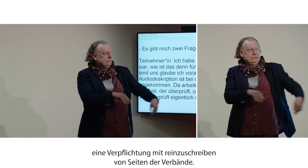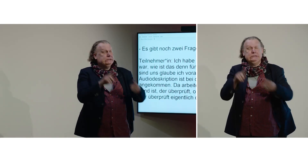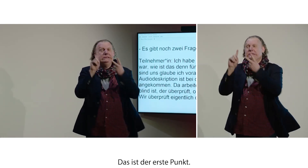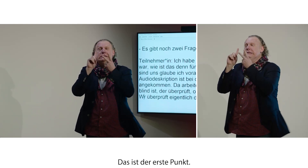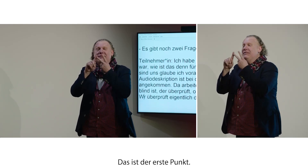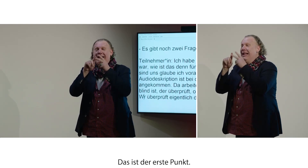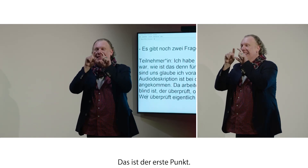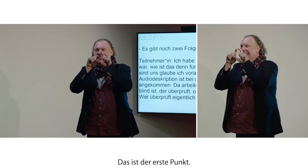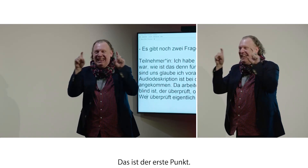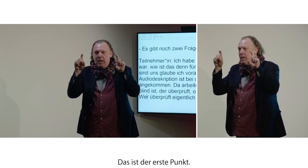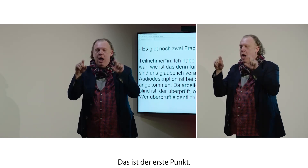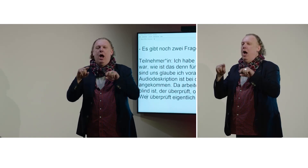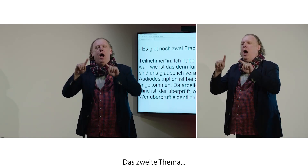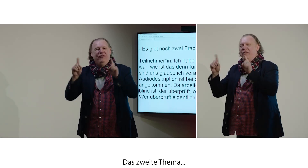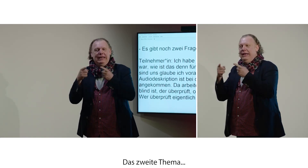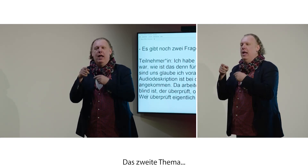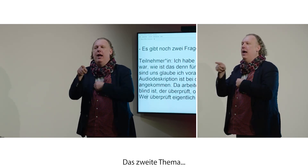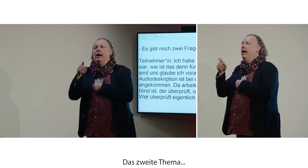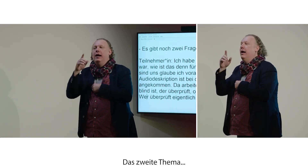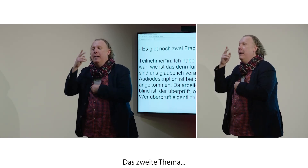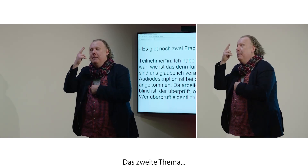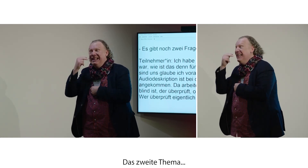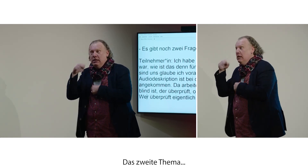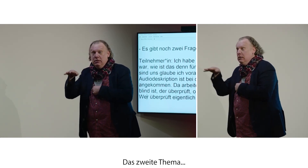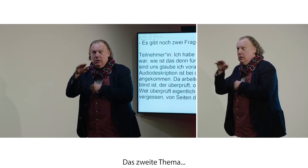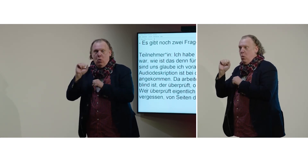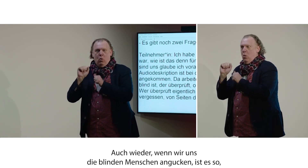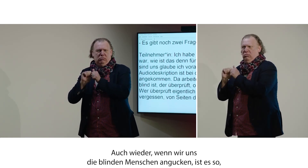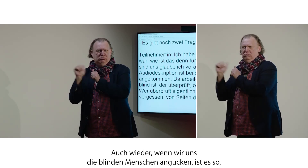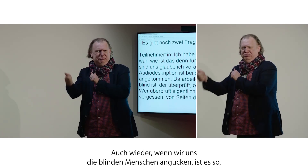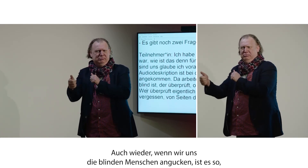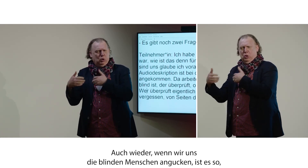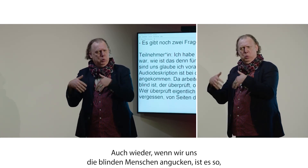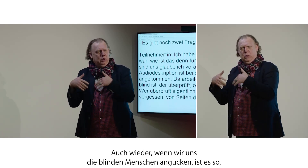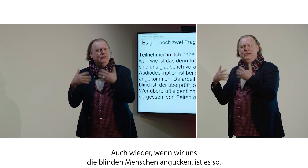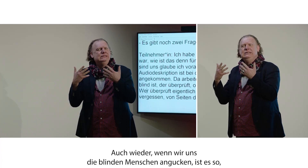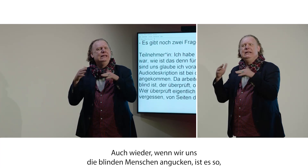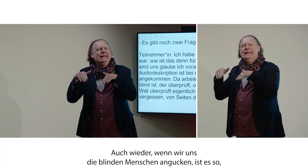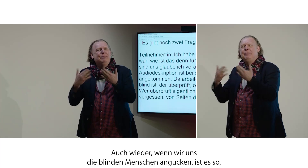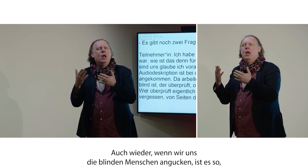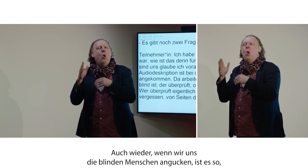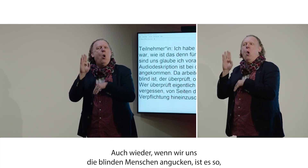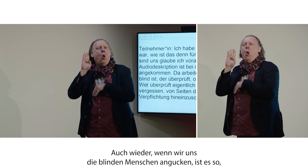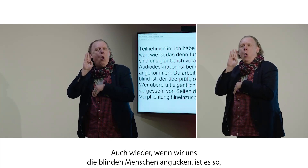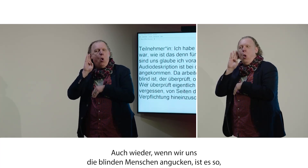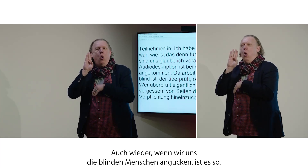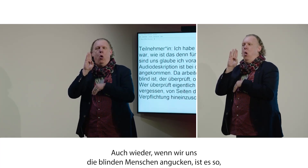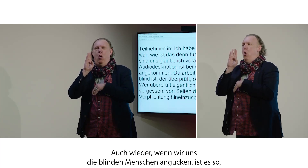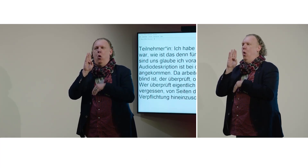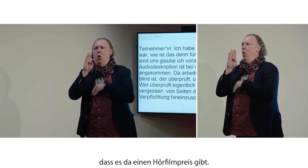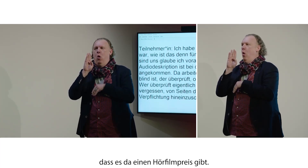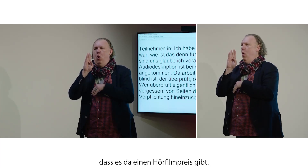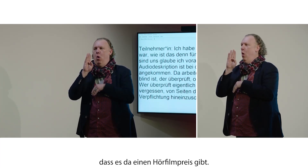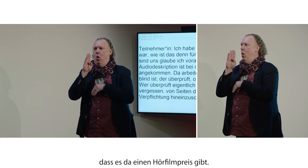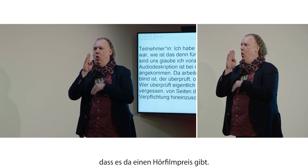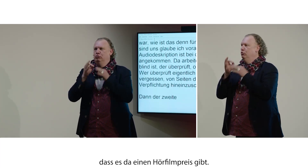der Verbände. Das ist der erste Punkt. Das zweite Thema, auch wieder, wenn wir uns die blinden Menschen angucken, ist es so,